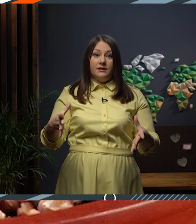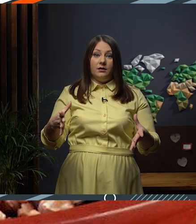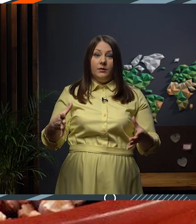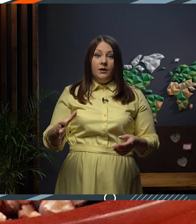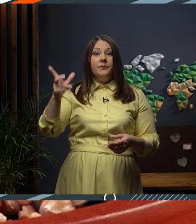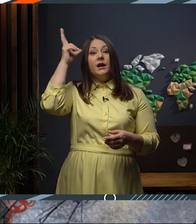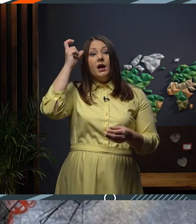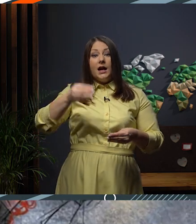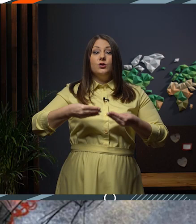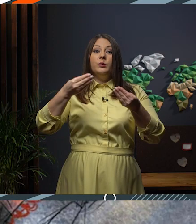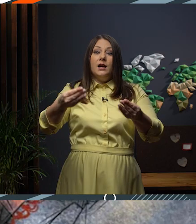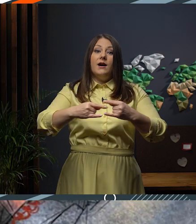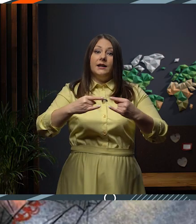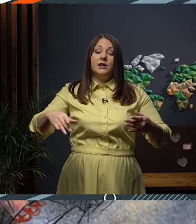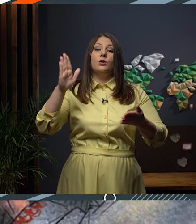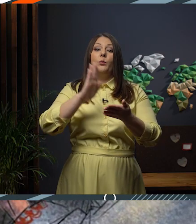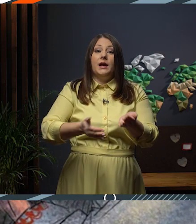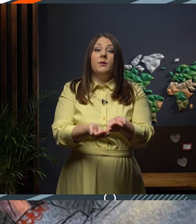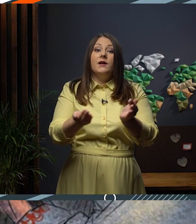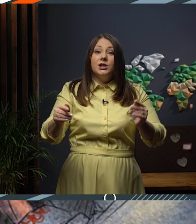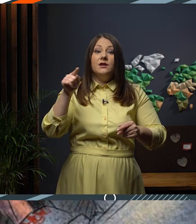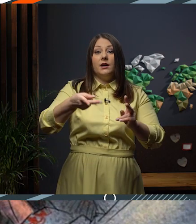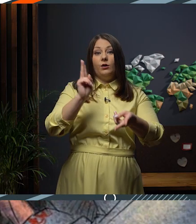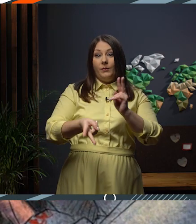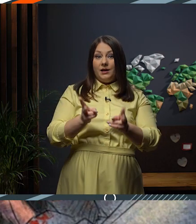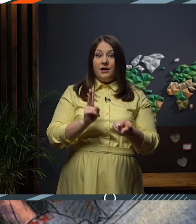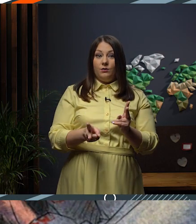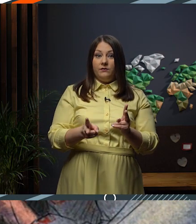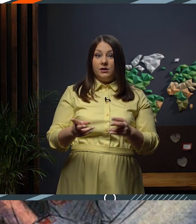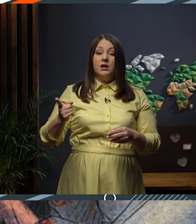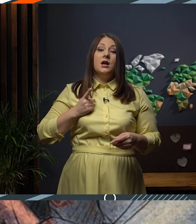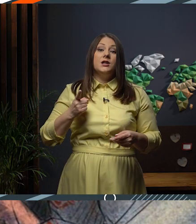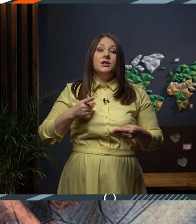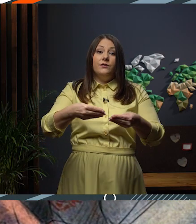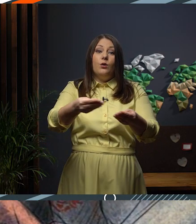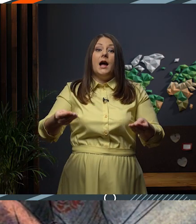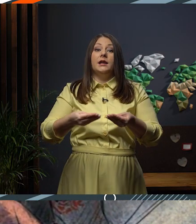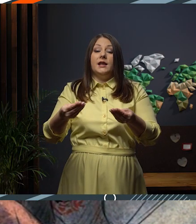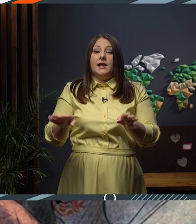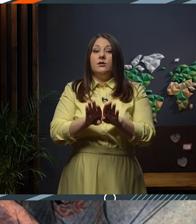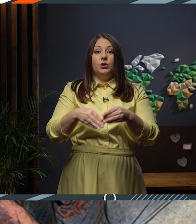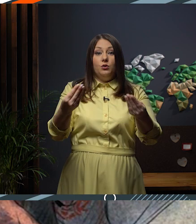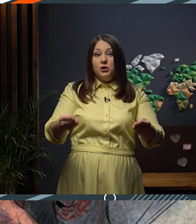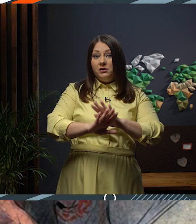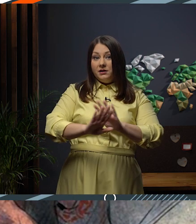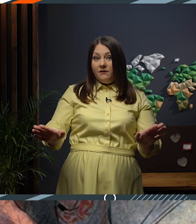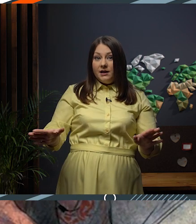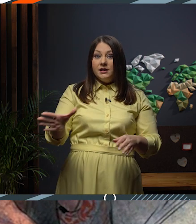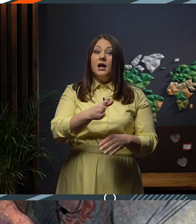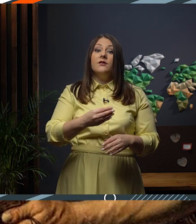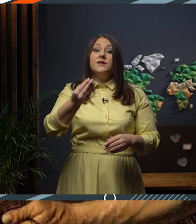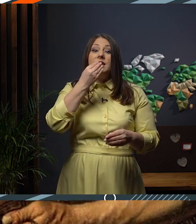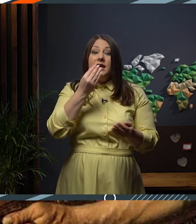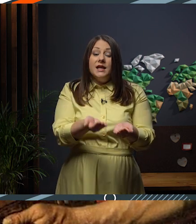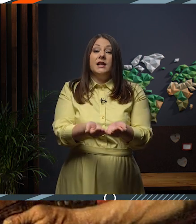по праздникам. Кашу подавали на стол прямо в горшке, в котором она и готовилась. Индивидуальные тарелки тоже не